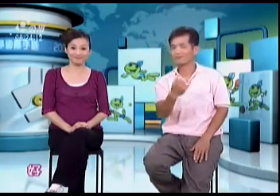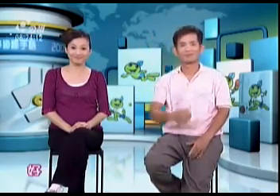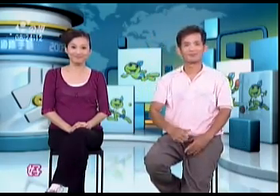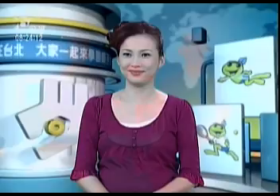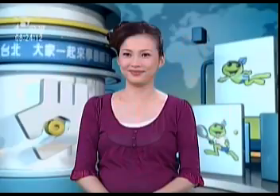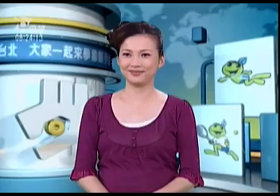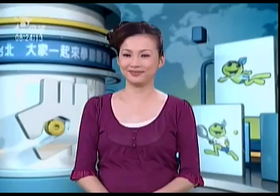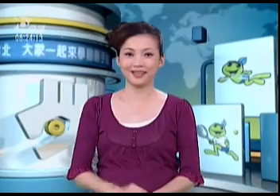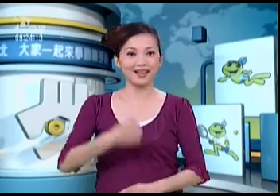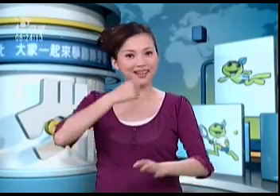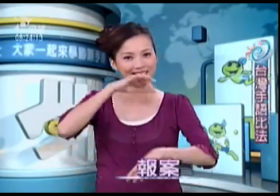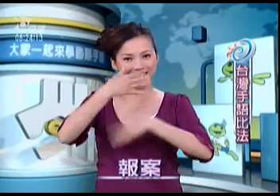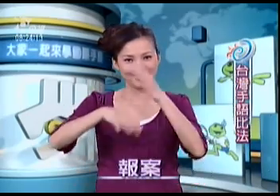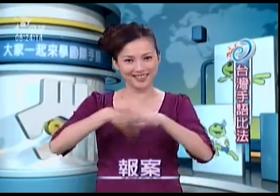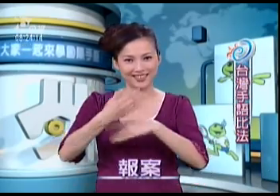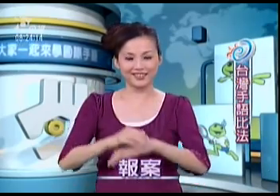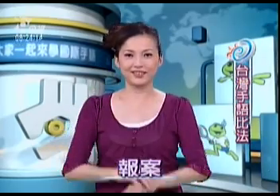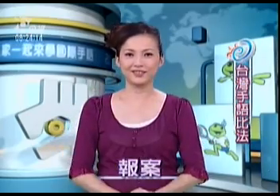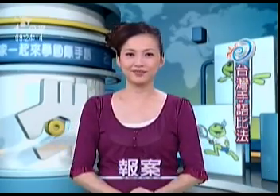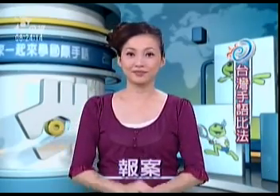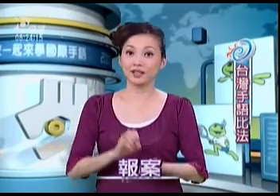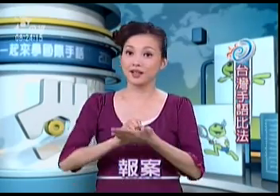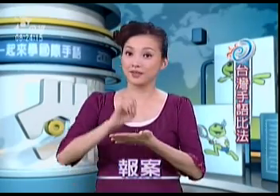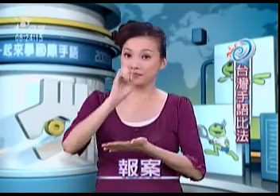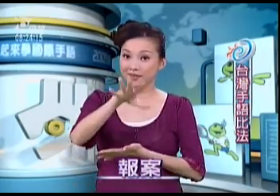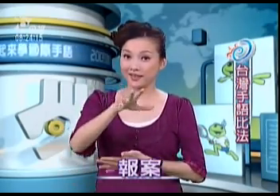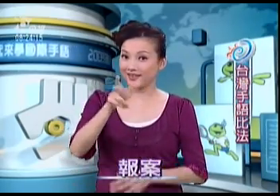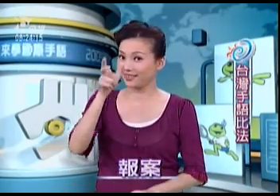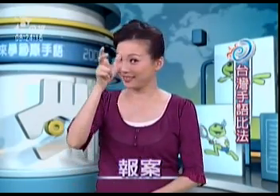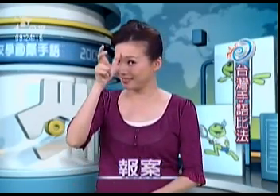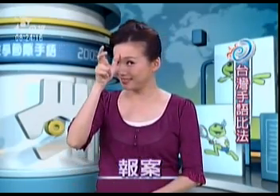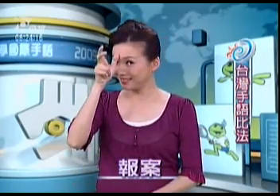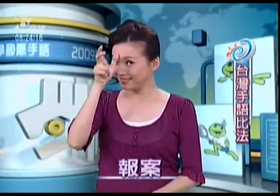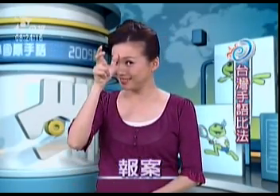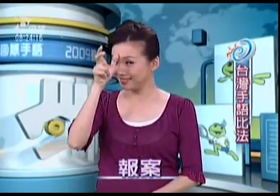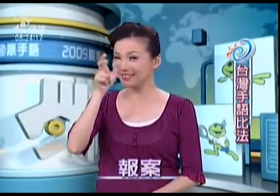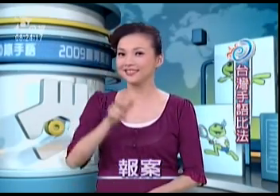好，台湾手语的笔法，报案。